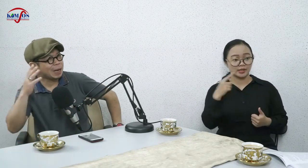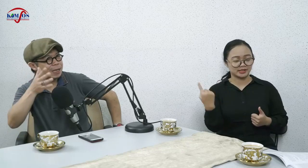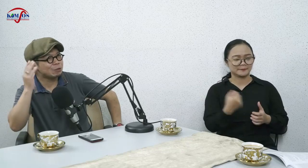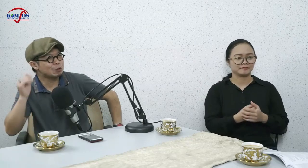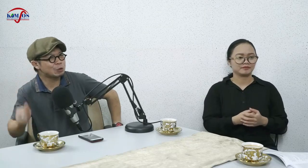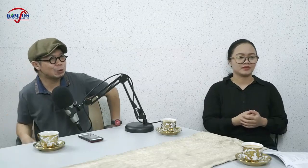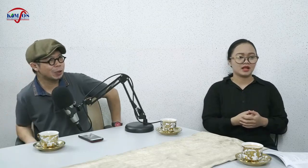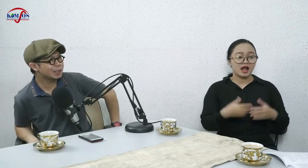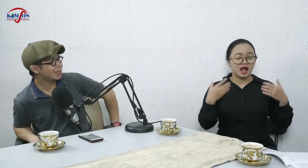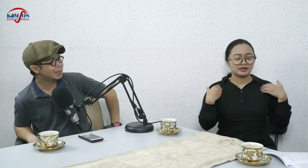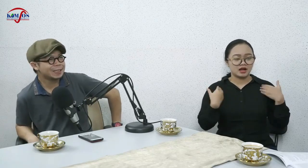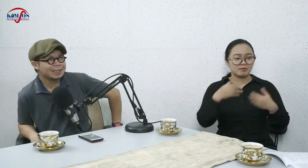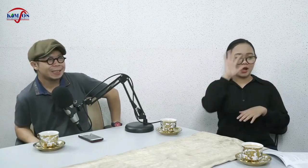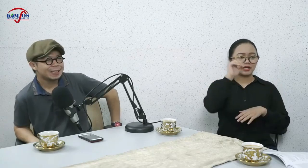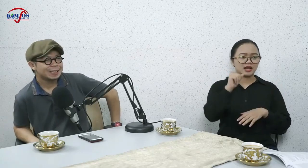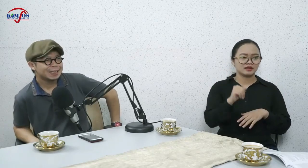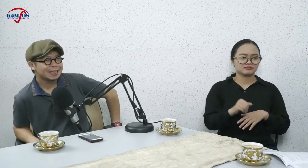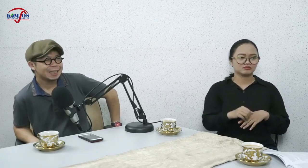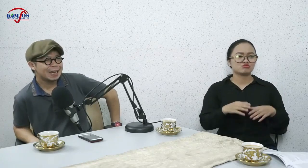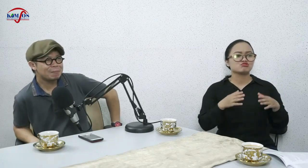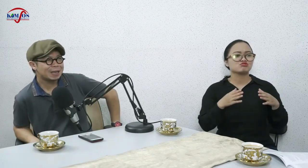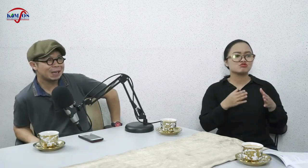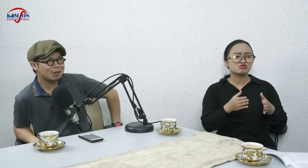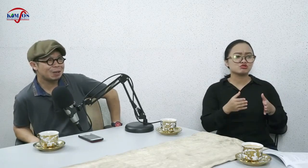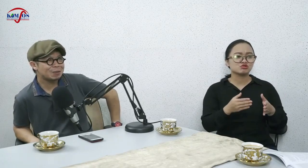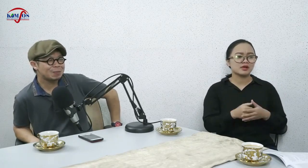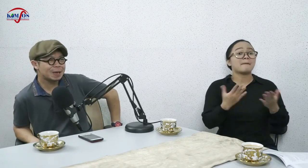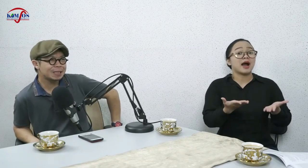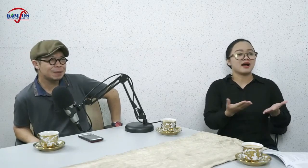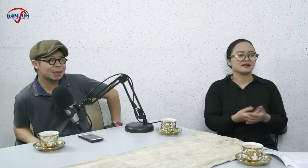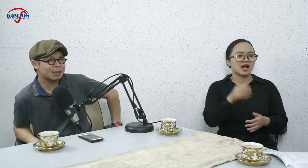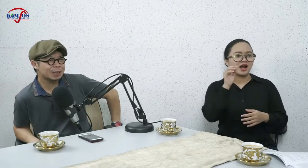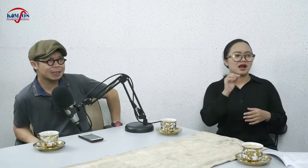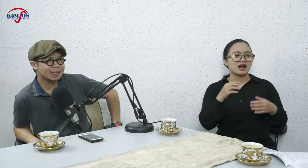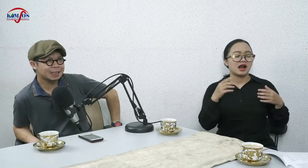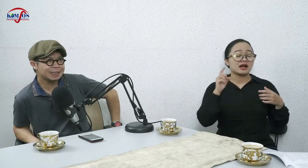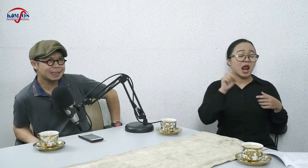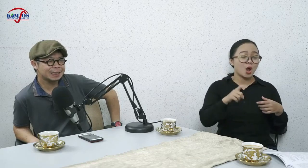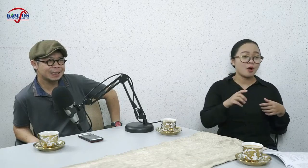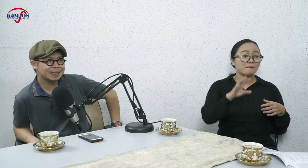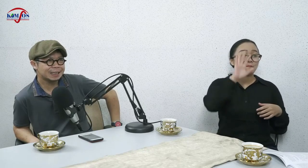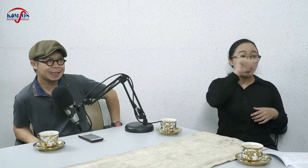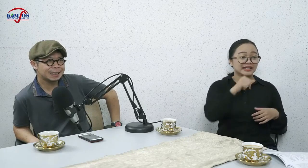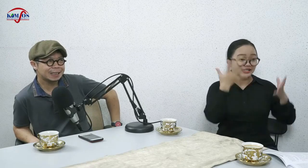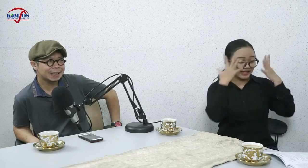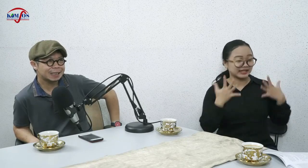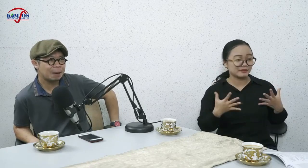panggilan khusus untuk Intan nih apa kalau kalau manggilnya gimana kalau kita